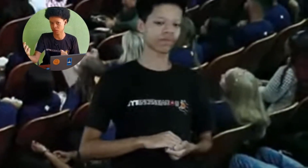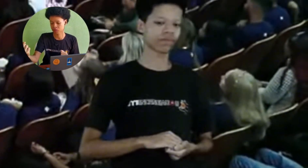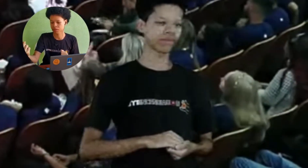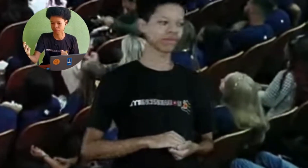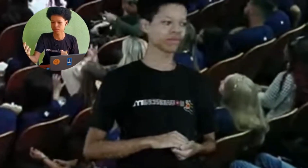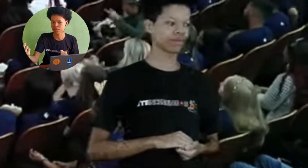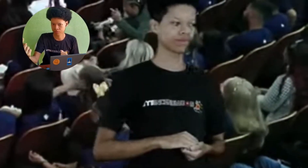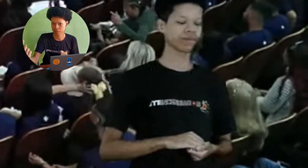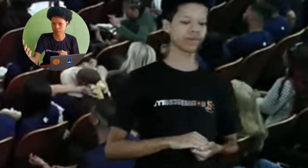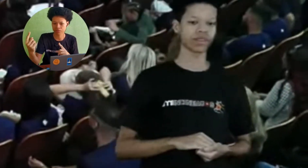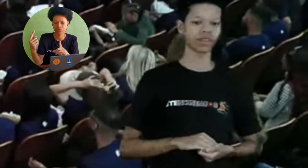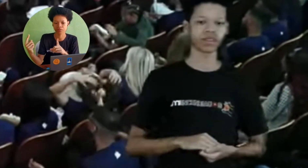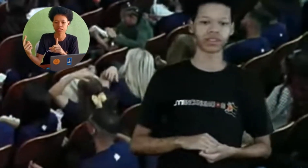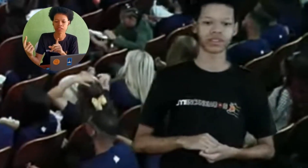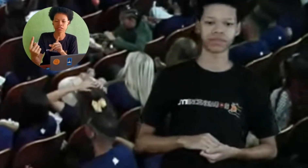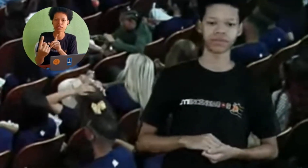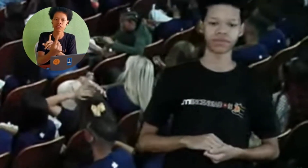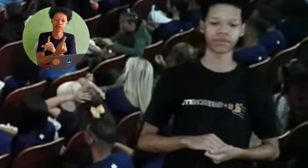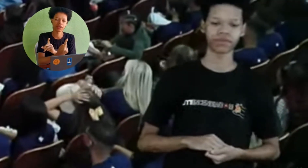pessoa, e aí trocava.